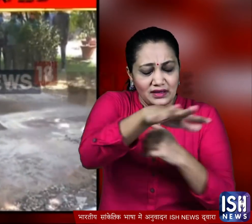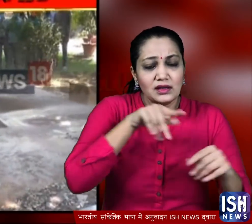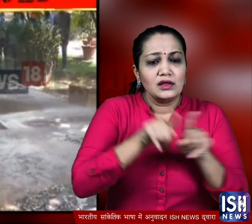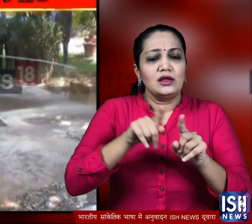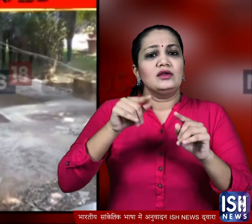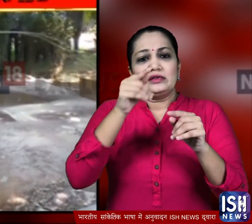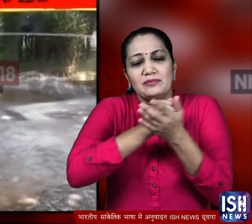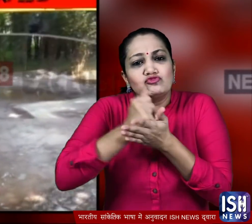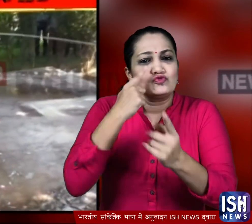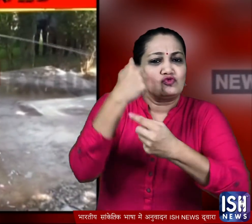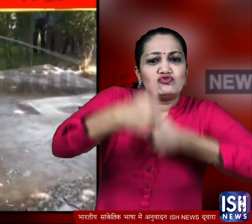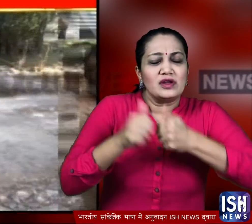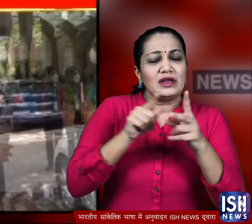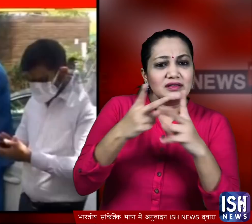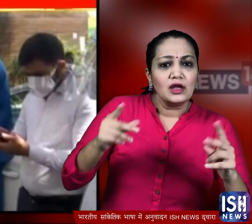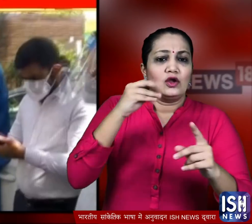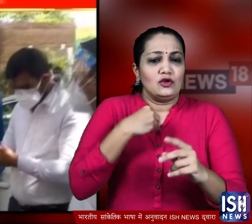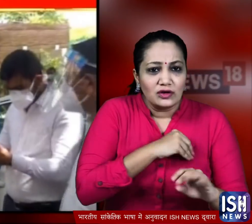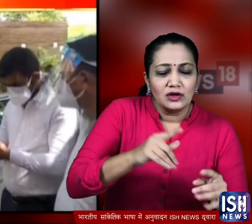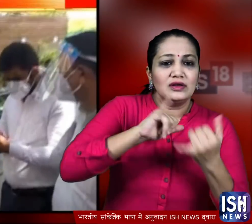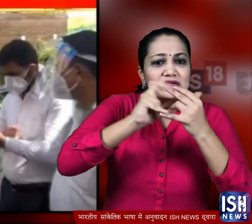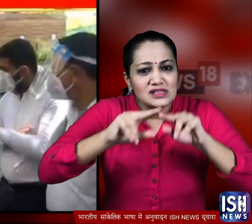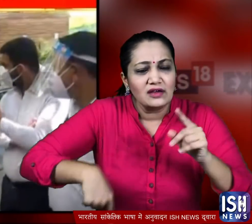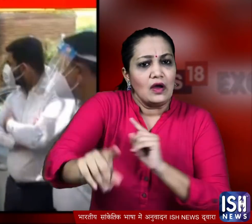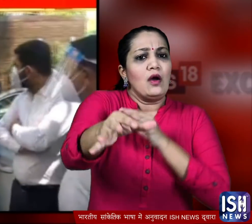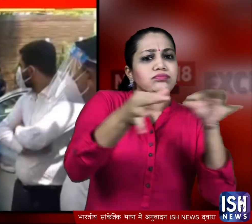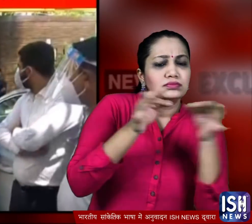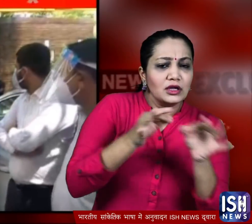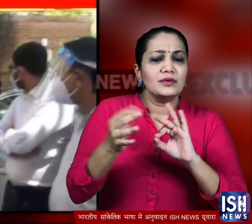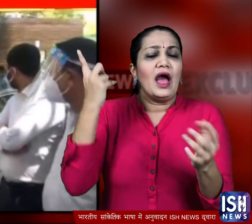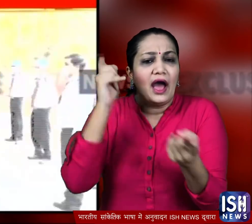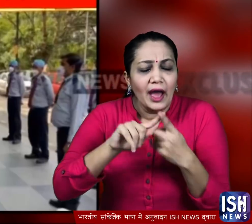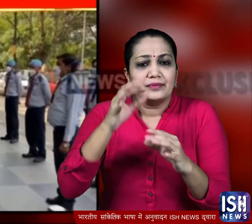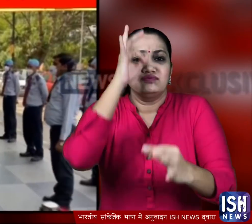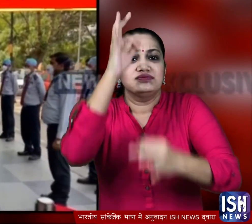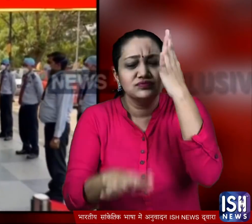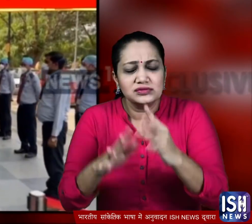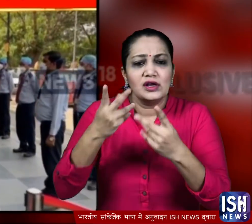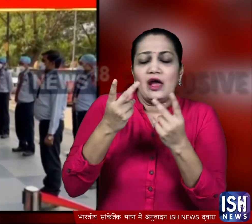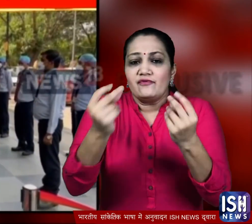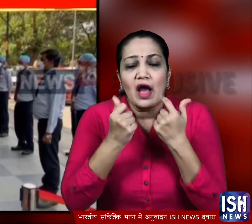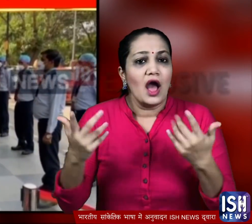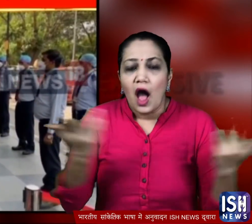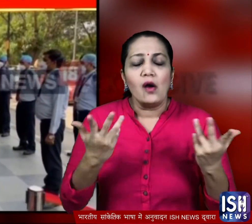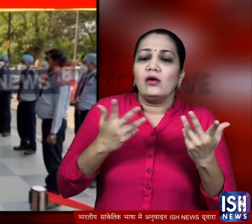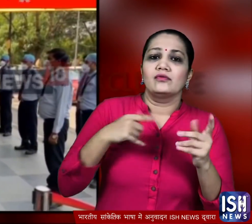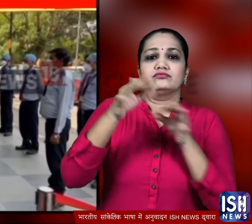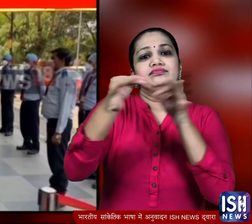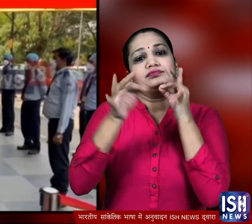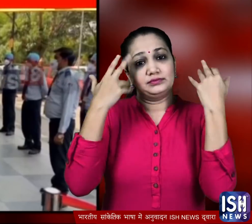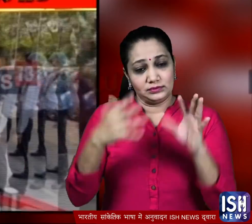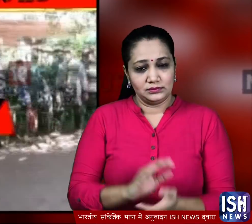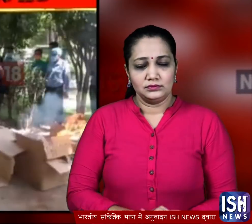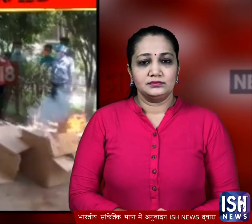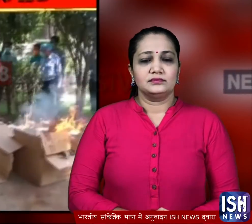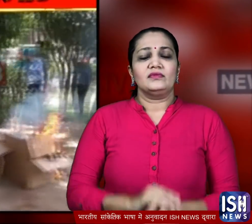मौजूद इस अस्पताल में मॉक ड्रिल की गई और वहां के डॉक्टरों और कर्मचारियों को यह समझाया गया कि ऐसे हालात में फौरन एक्शन में कैसे आया